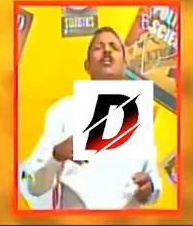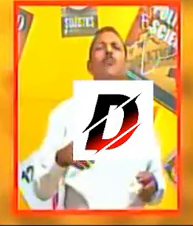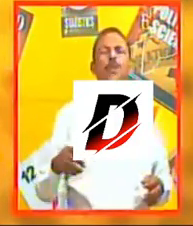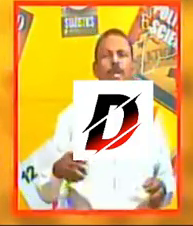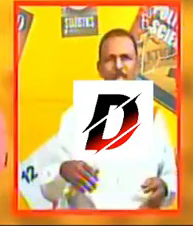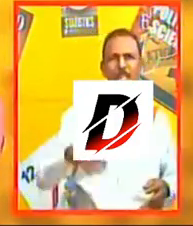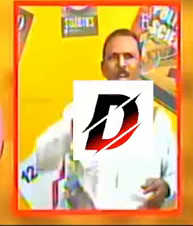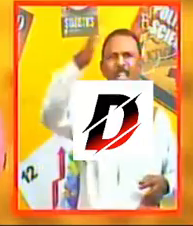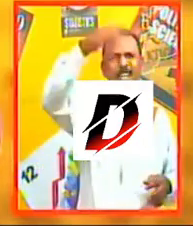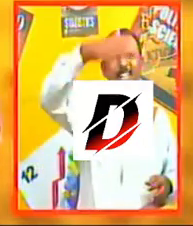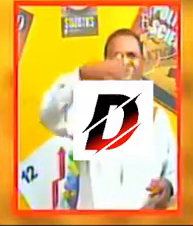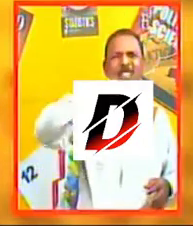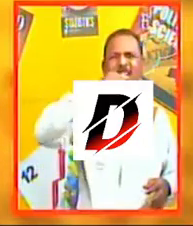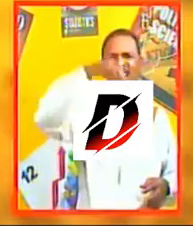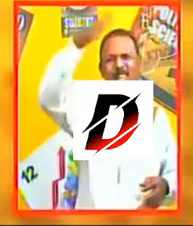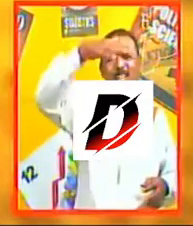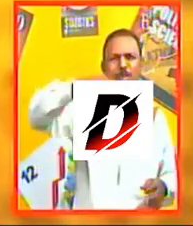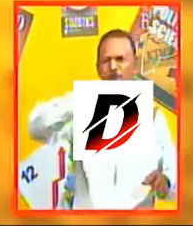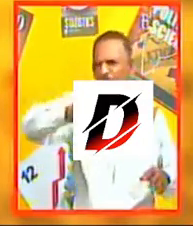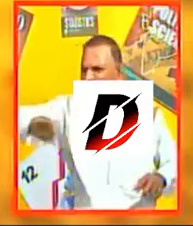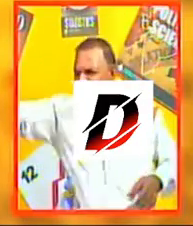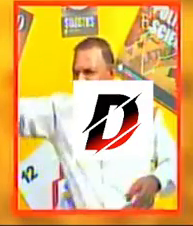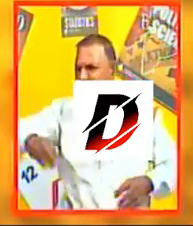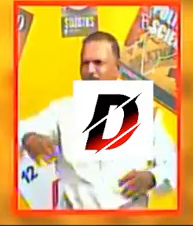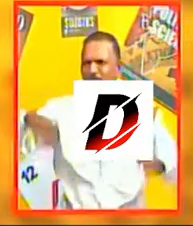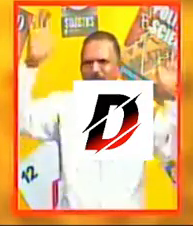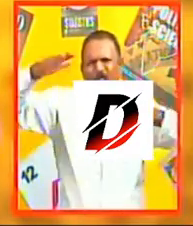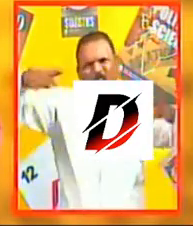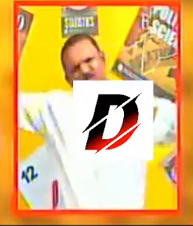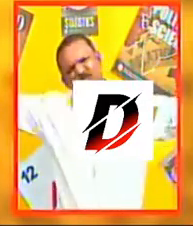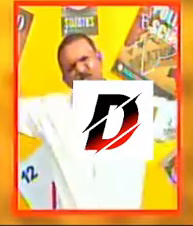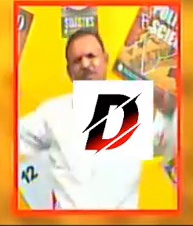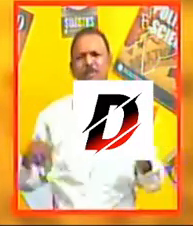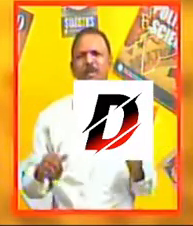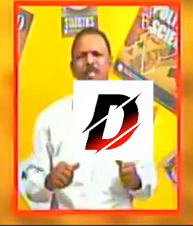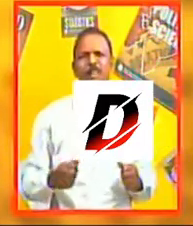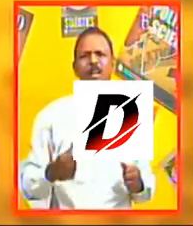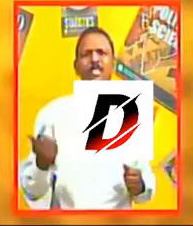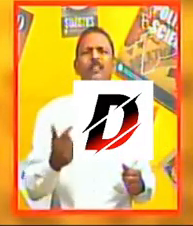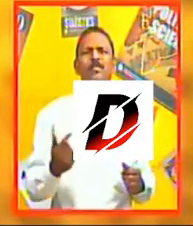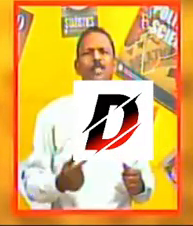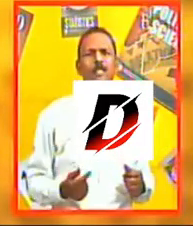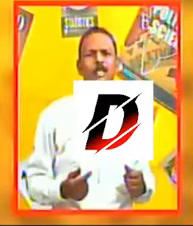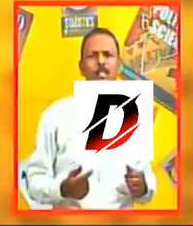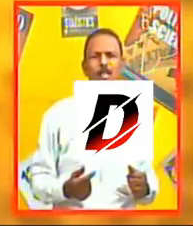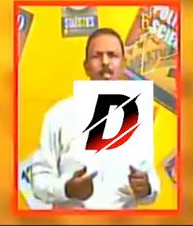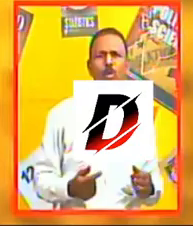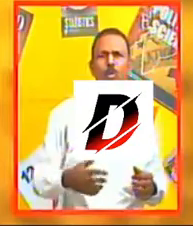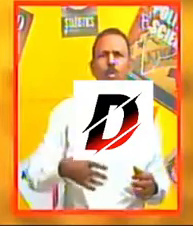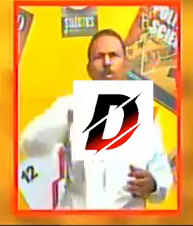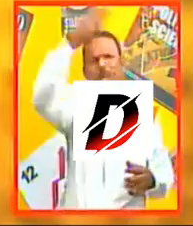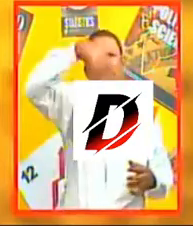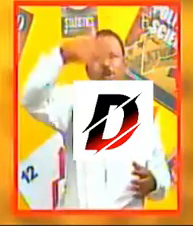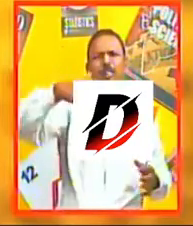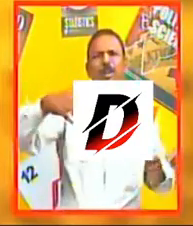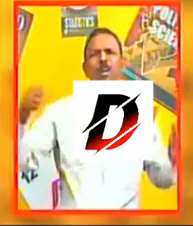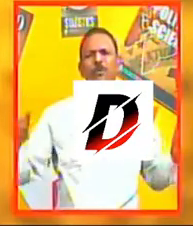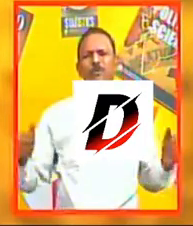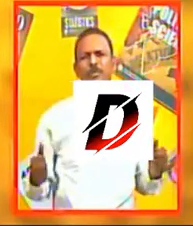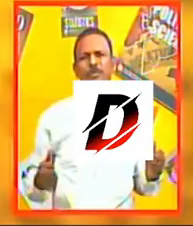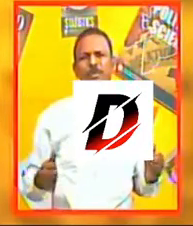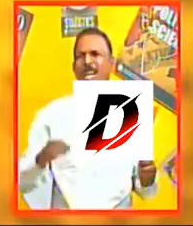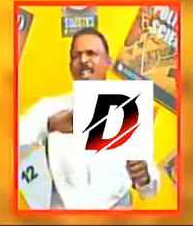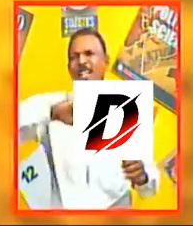மலை, கஜா புயல் வெரி குட் தம்பி, அதிகமான ஒரு மலை ஏற்பட்டுச்சு. அந்த மலை என்ன பண்ணுச்சுன்னா புயலுடைய